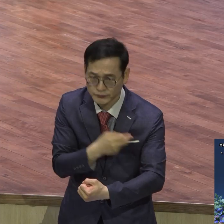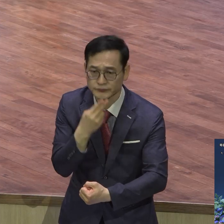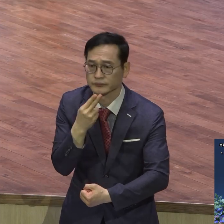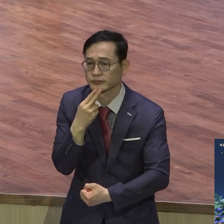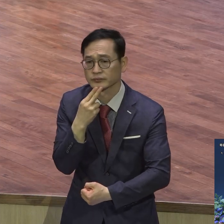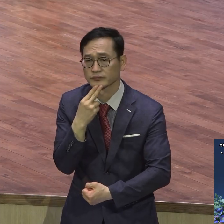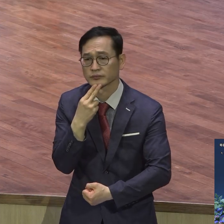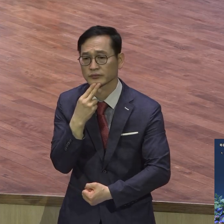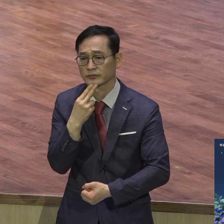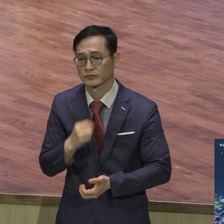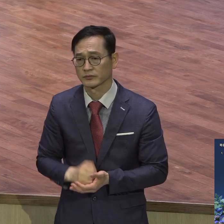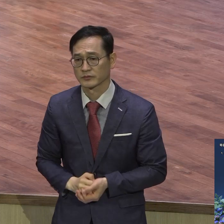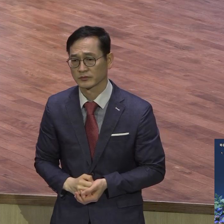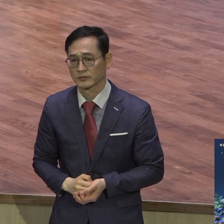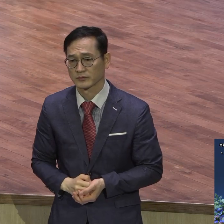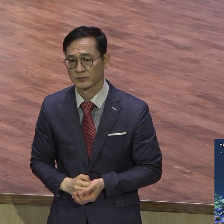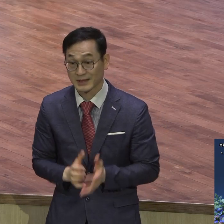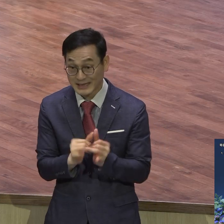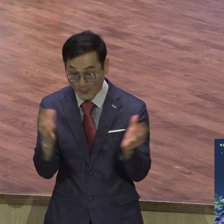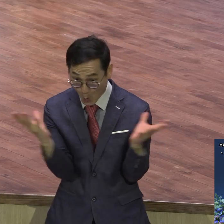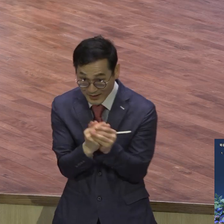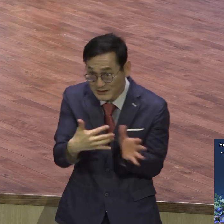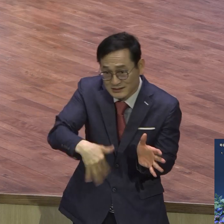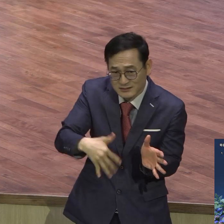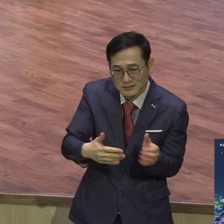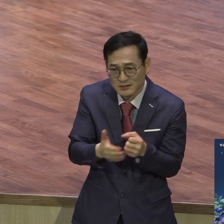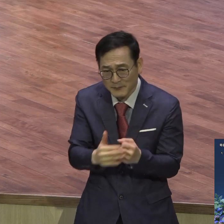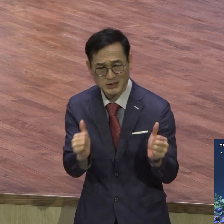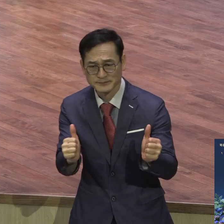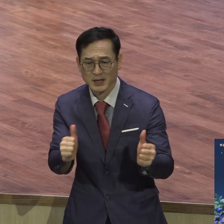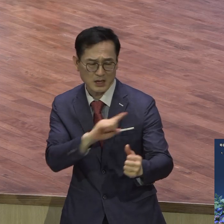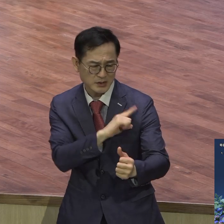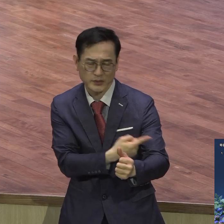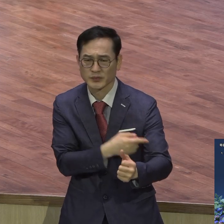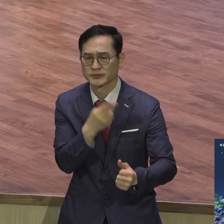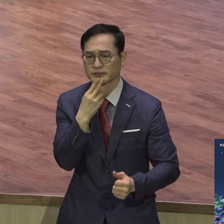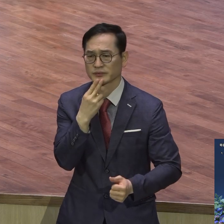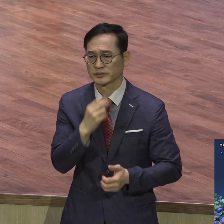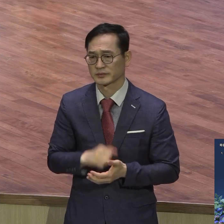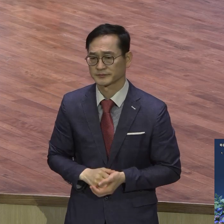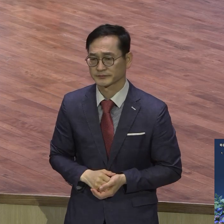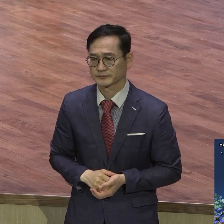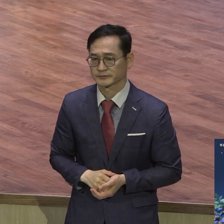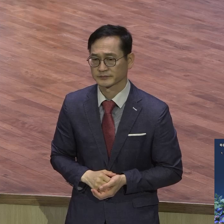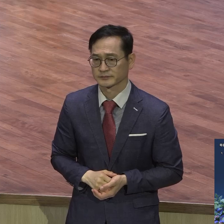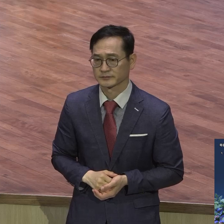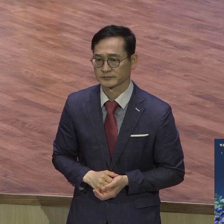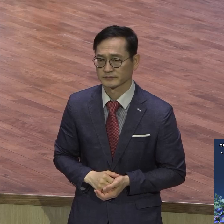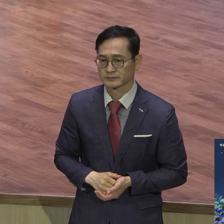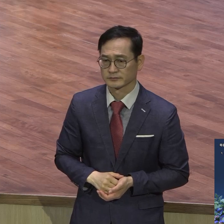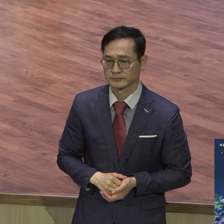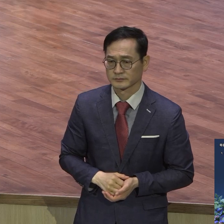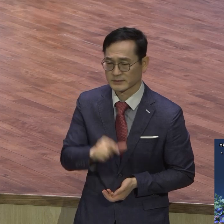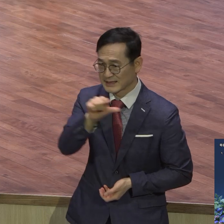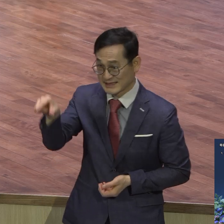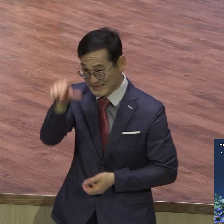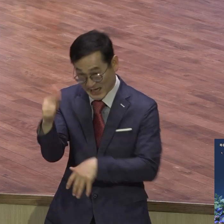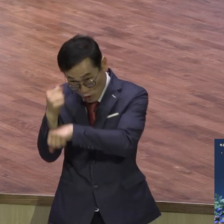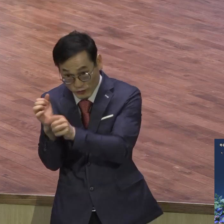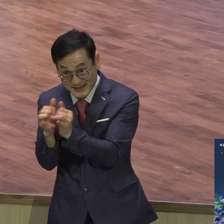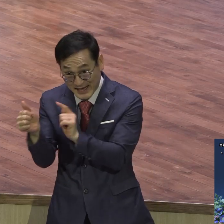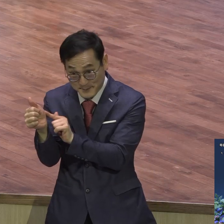불안전한 인간이 할 수 있는 차원이 아니라는 것입니다 신학자 스카앗 맥라이트 박사는 이런